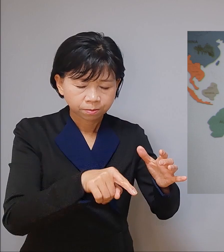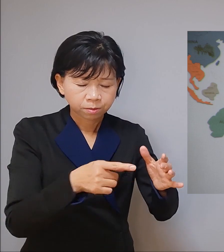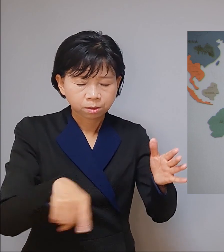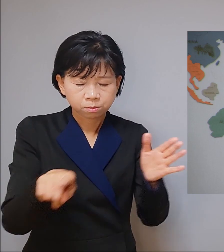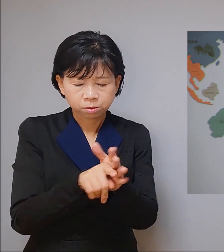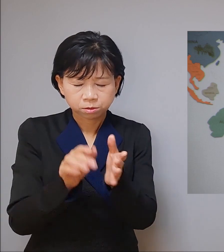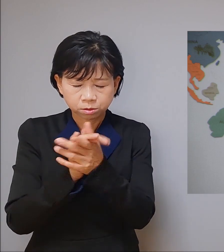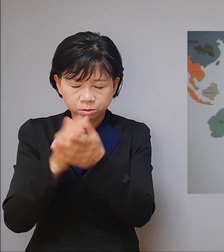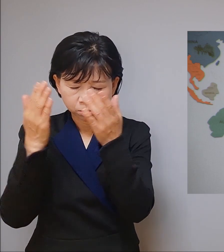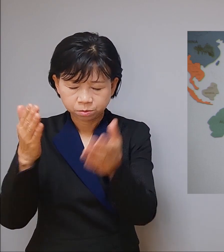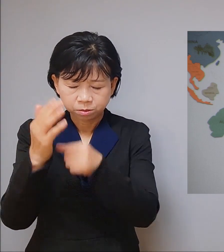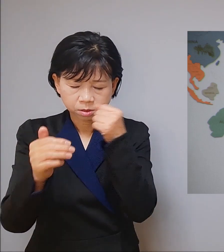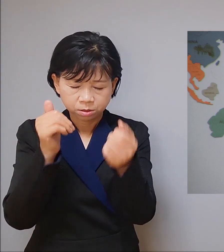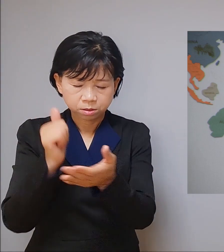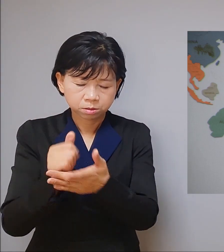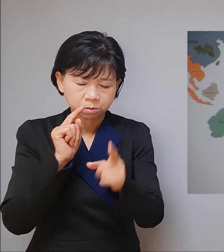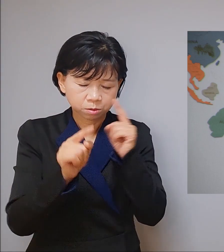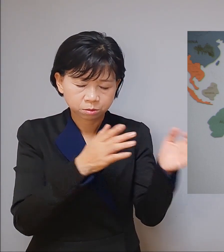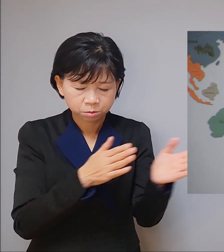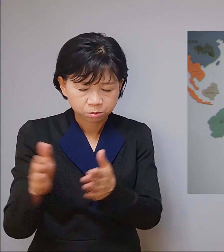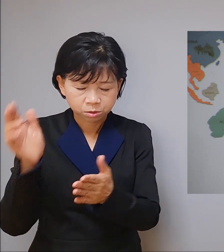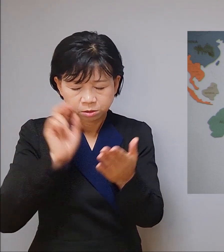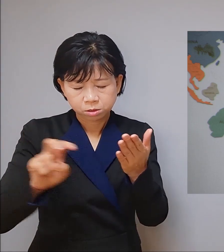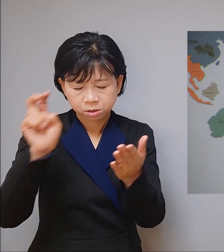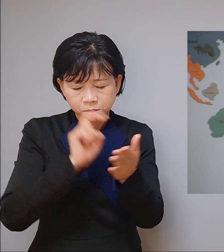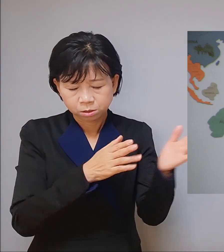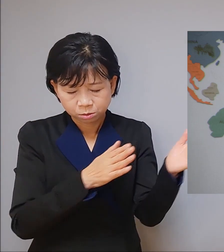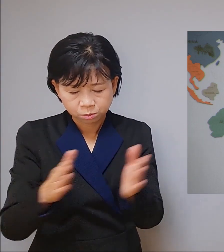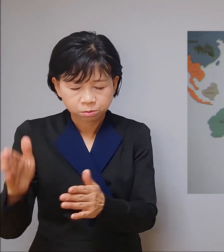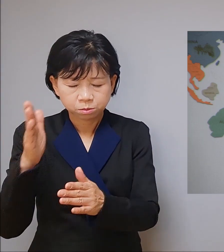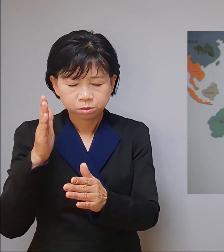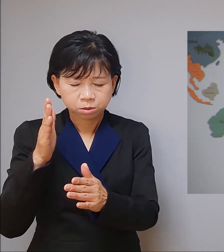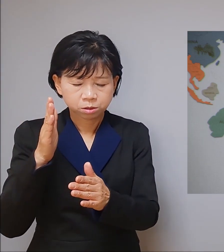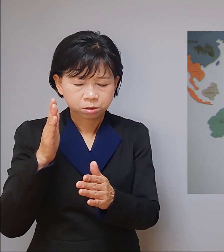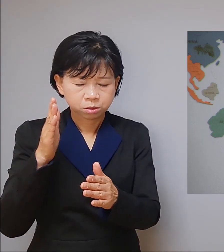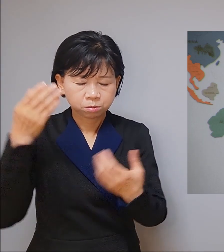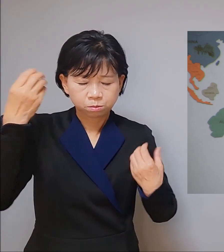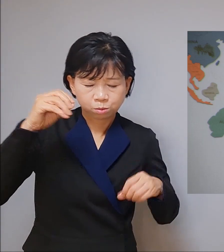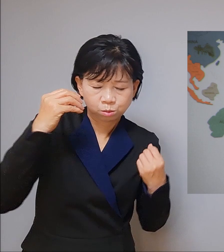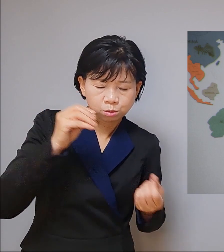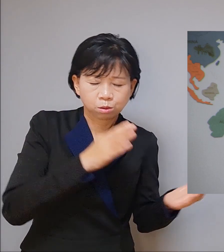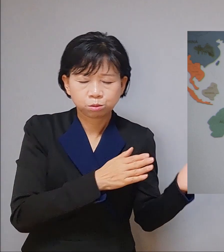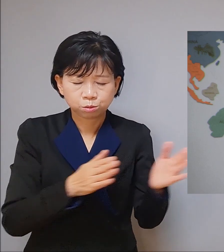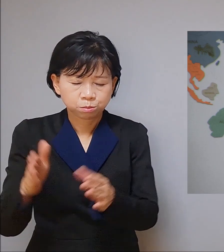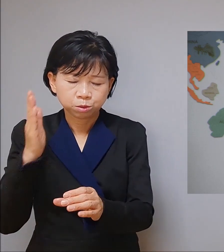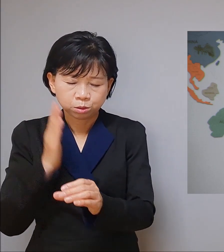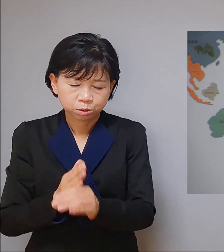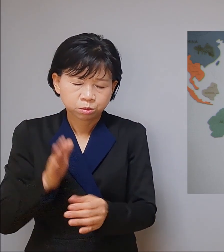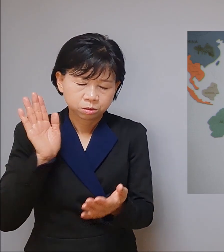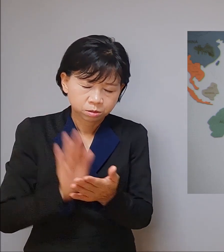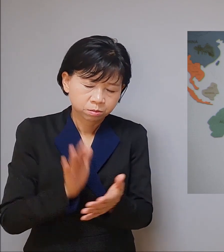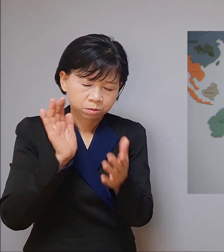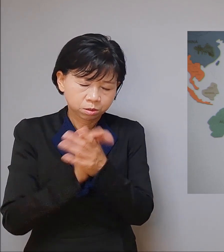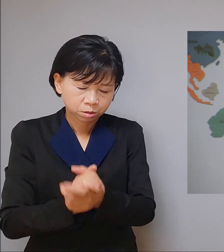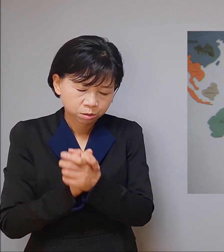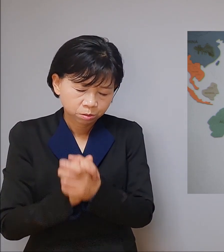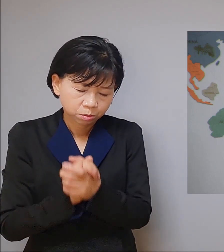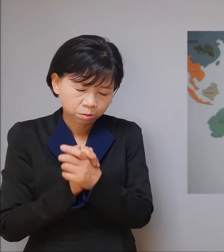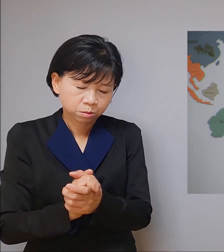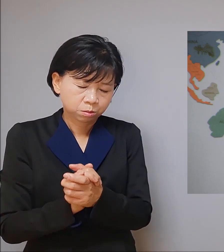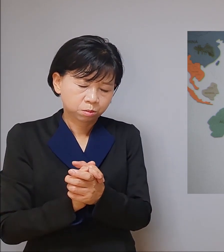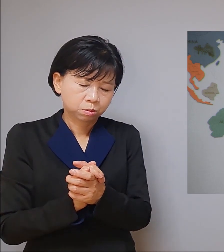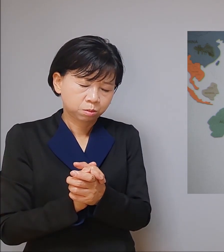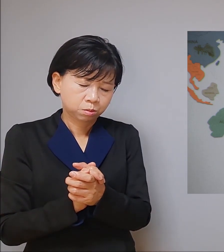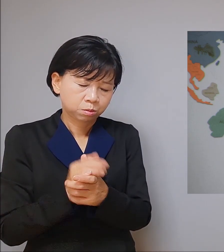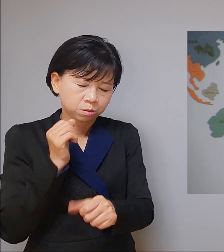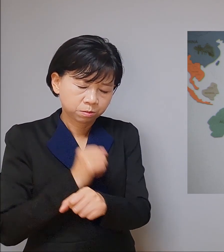있사오니 하나님 또 언어를 준비하고 찬양 태국 찬양을 준비하고 공연을 준비하고 함께 뜨겁게 기도하면서 그 땅을 위해 기도할